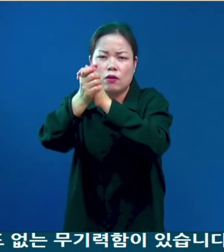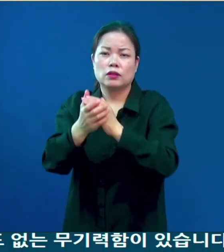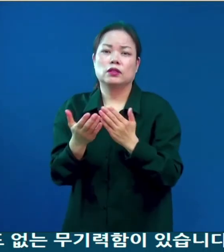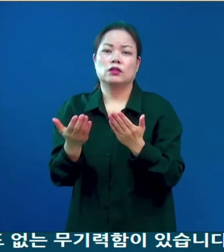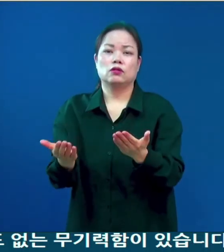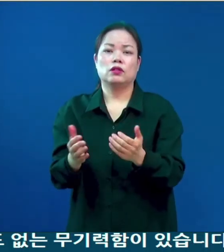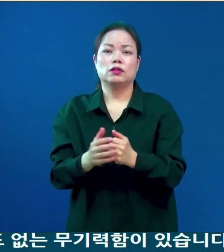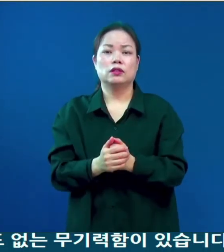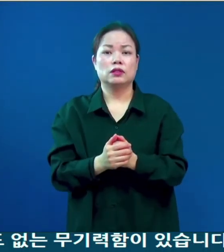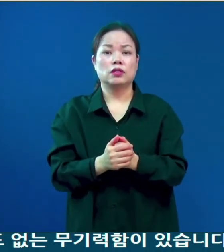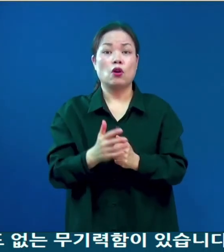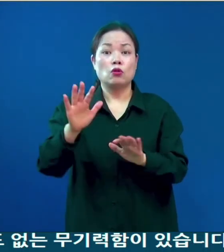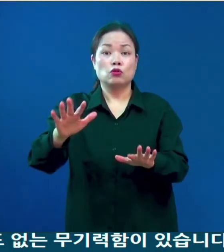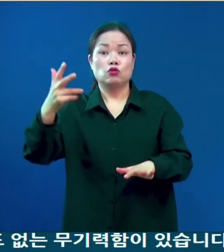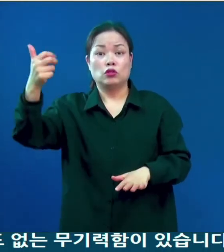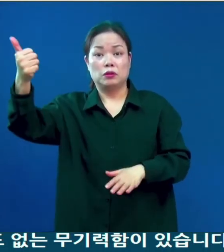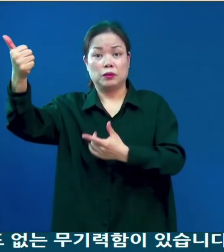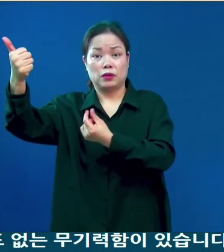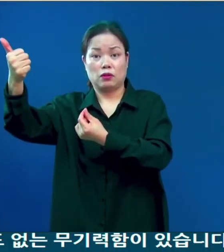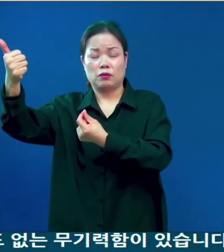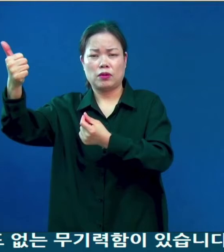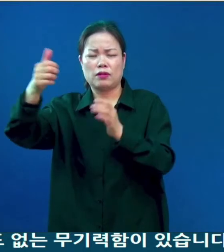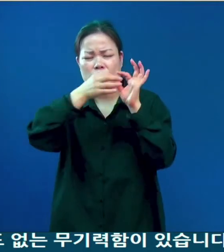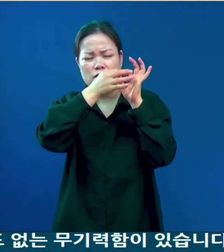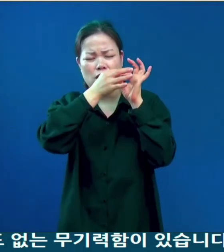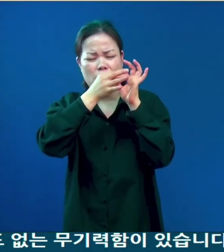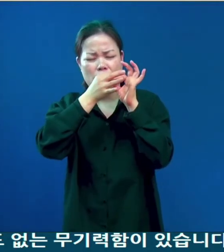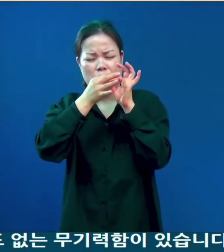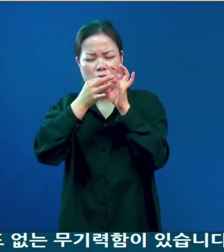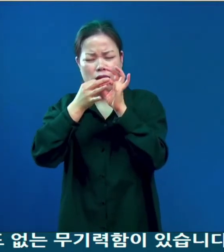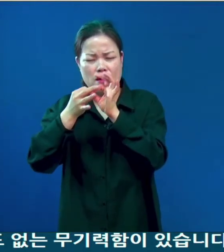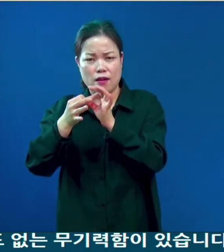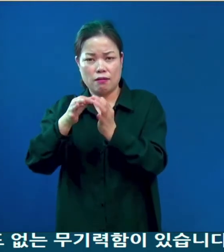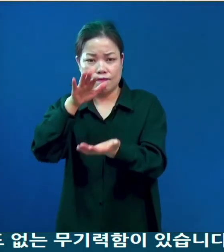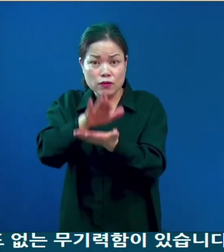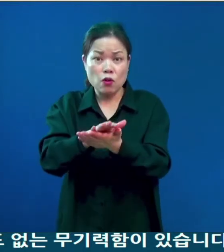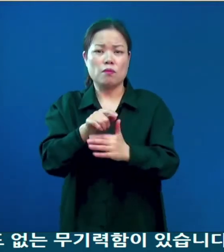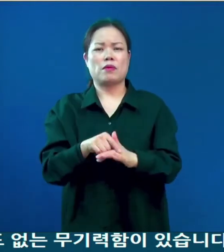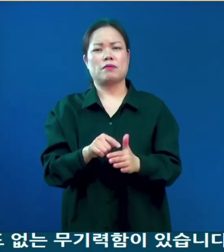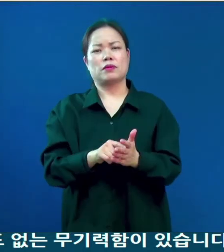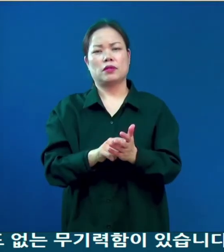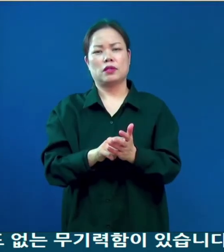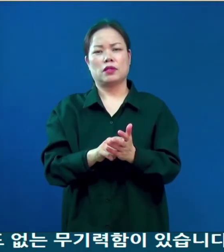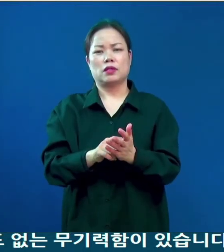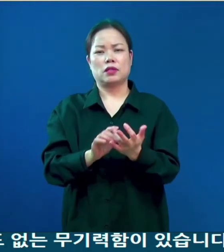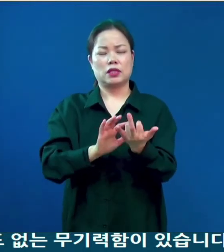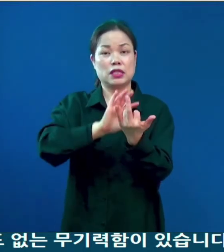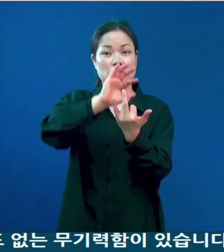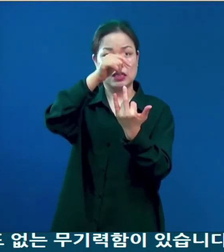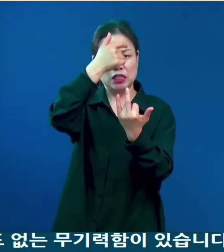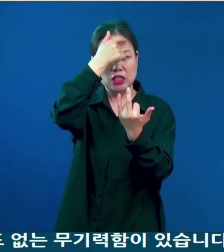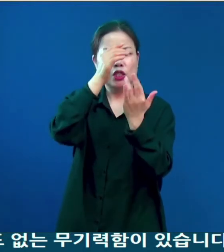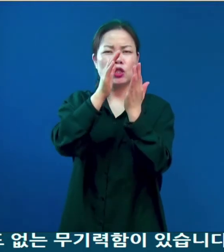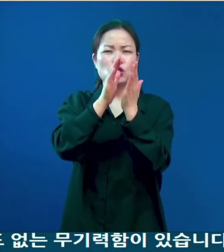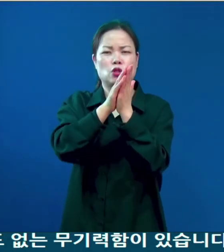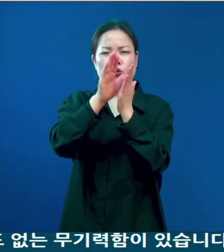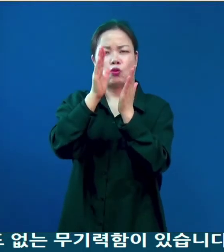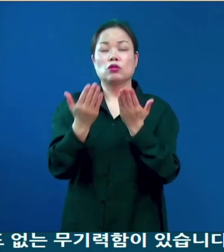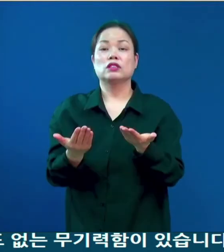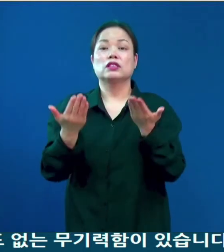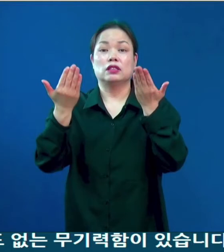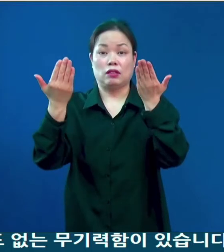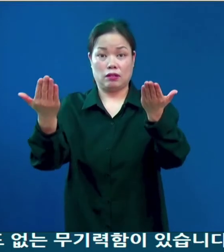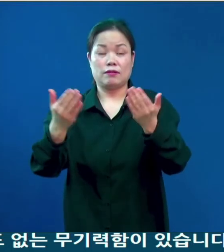뛰어넘는 비결은 오늘 주님처럼 지속적으로 또 열렬함으로 이 겟세마네 기도의 동산으로 나아가야